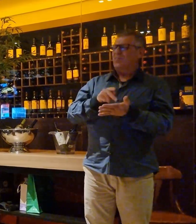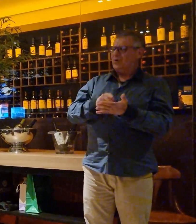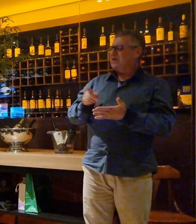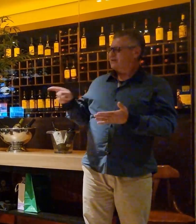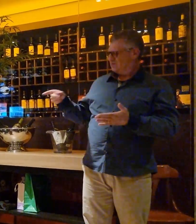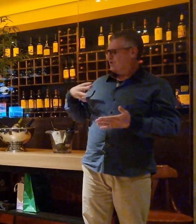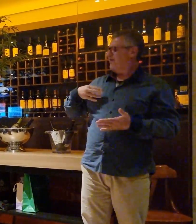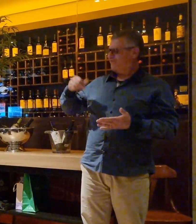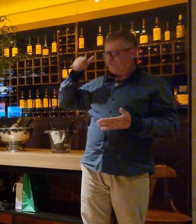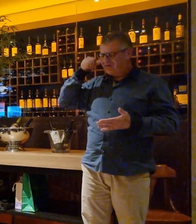orar.